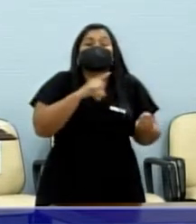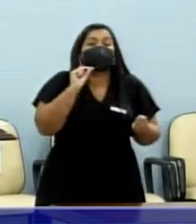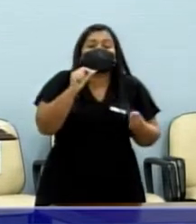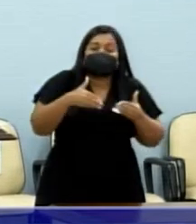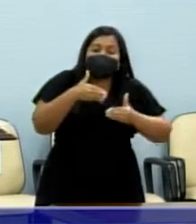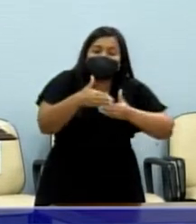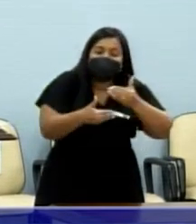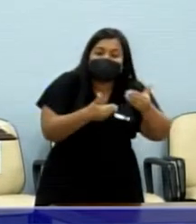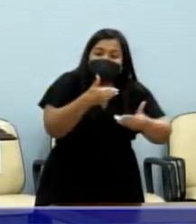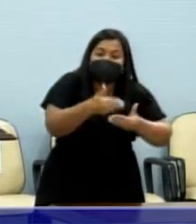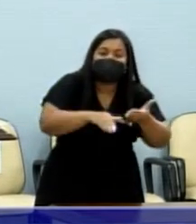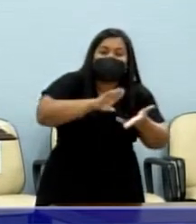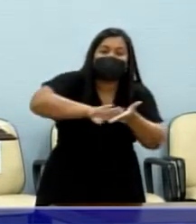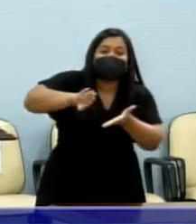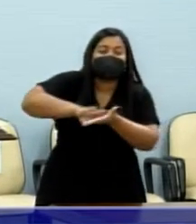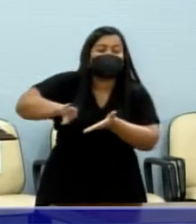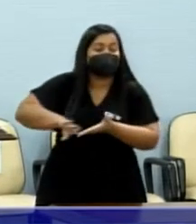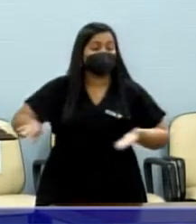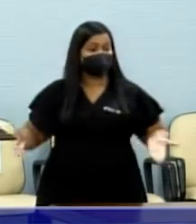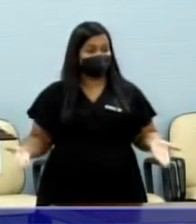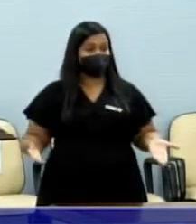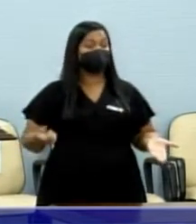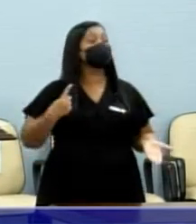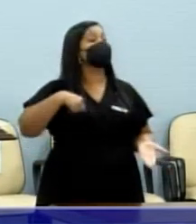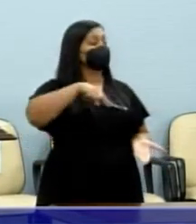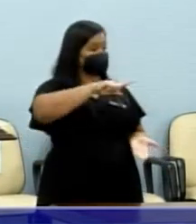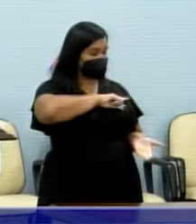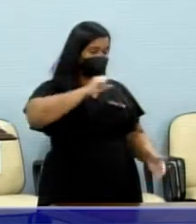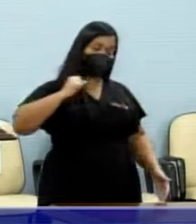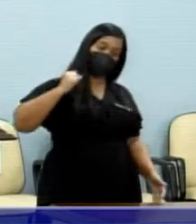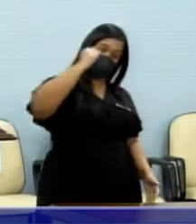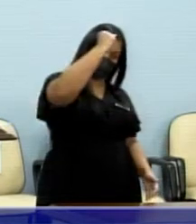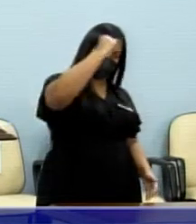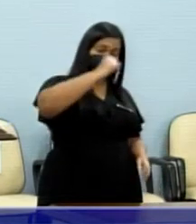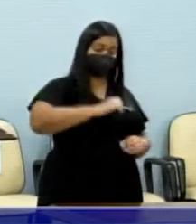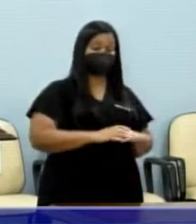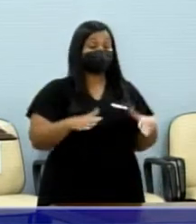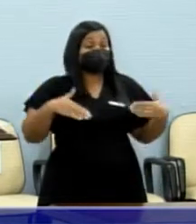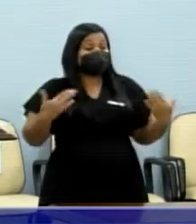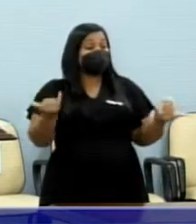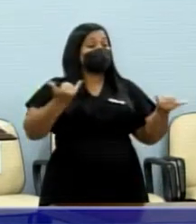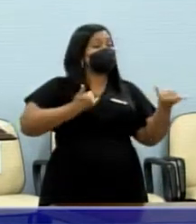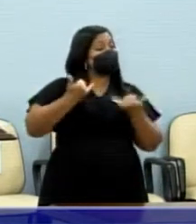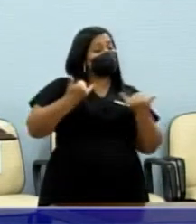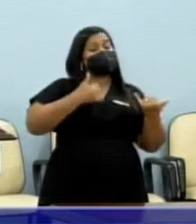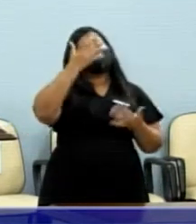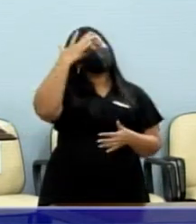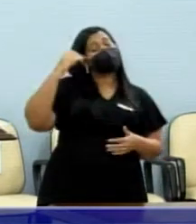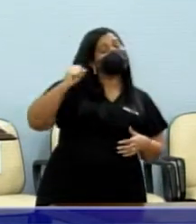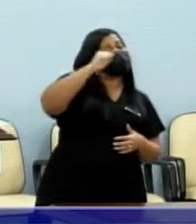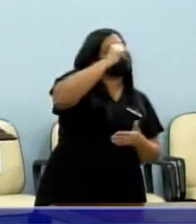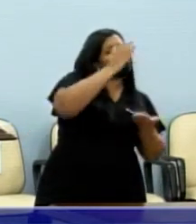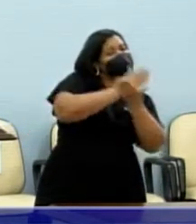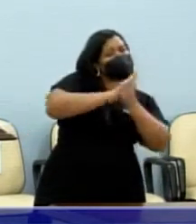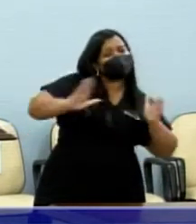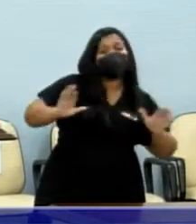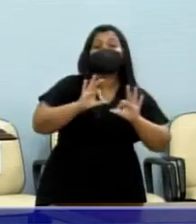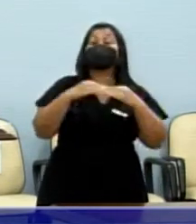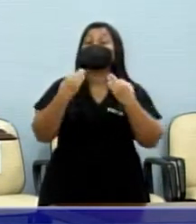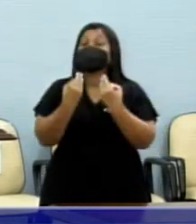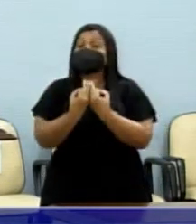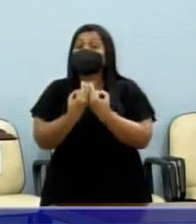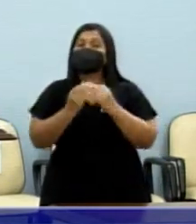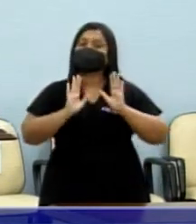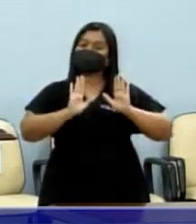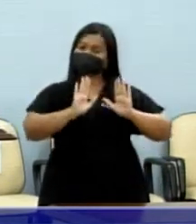para a eliminação de vez disso? Nós comunistas. Dizem que os comunistas querem acabar com a família, né?